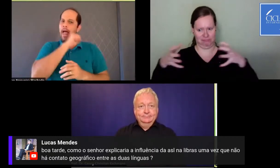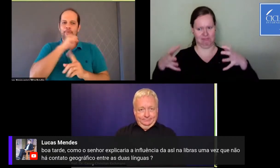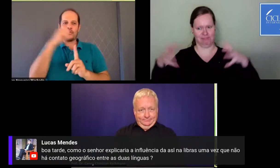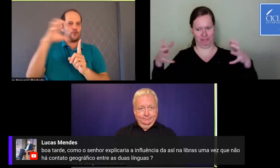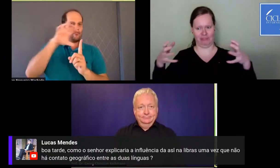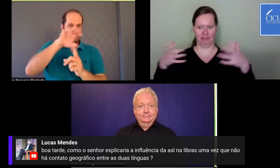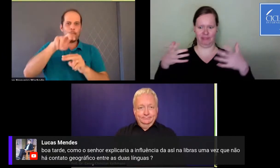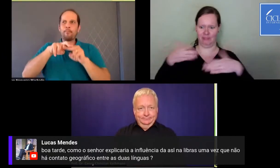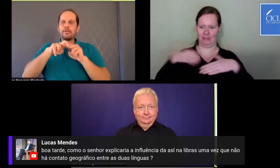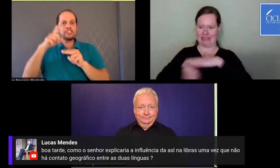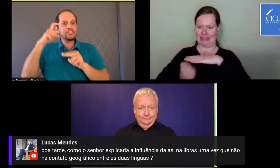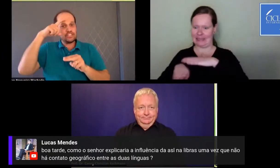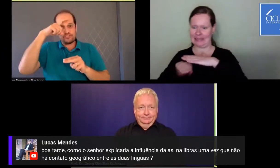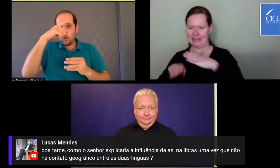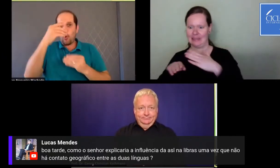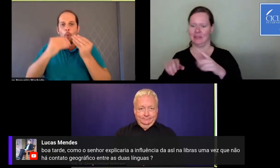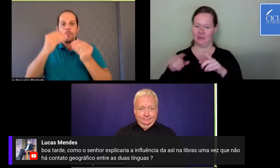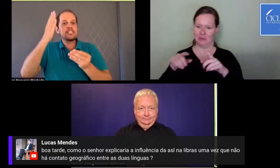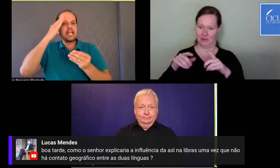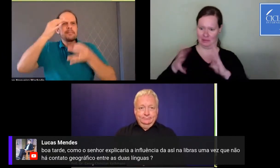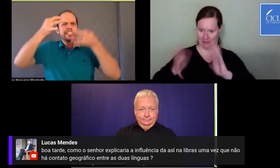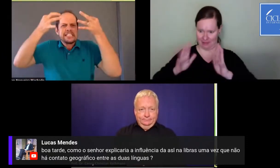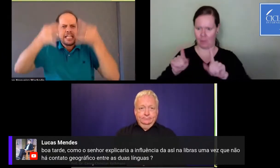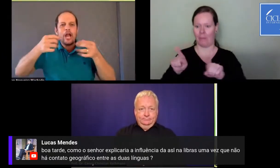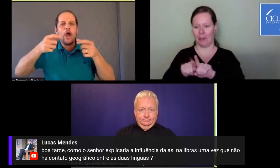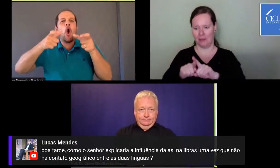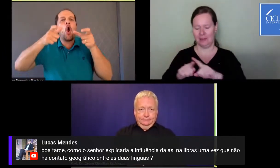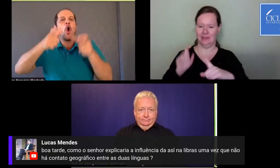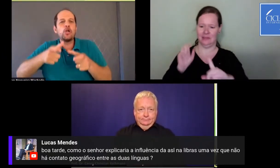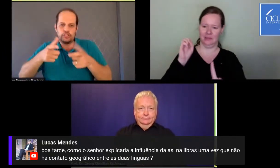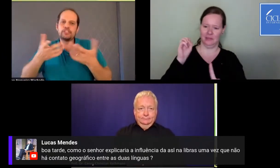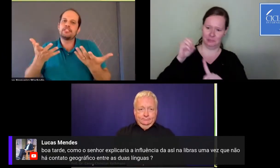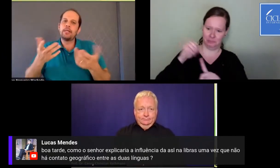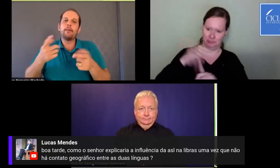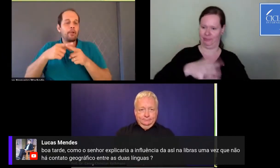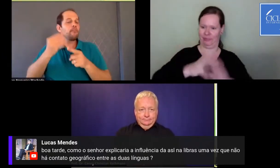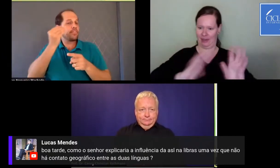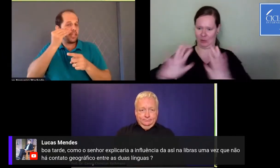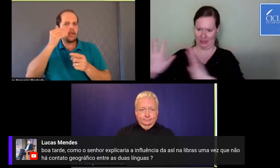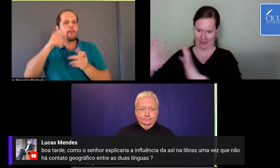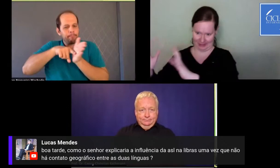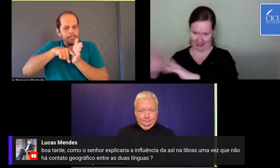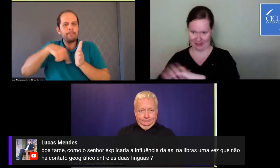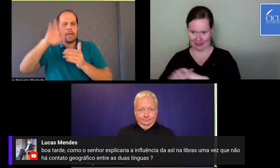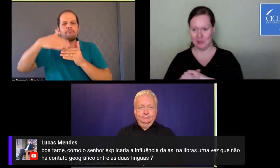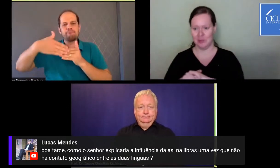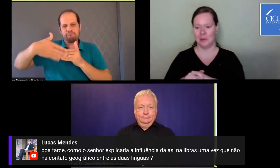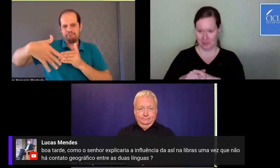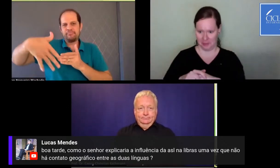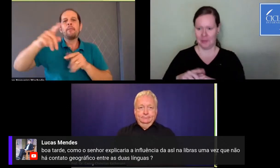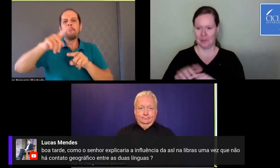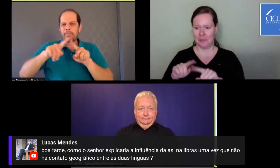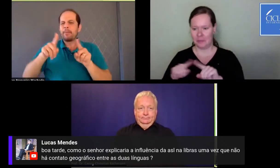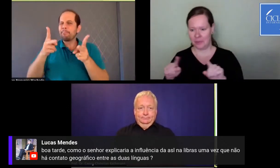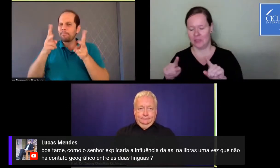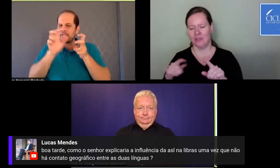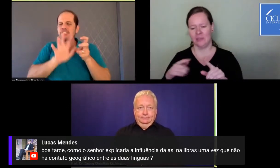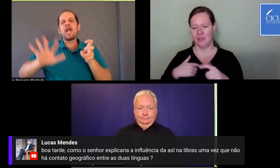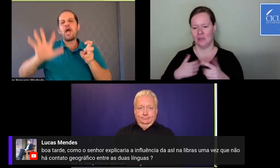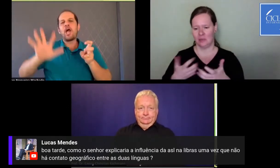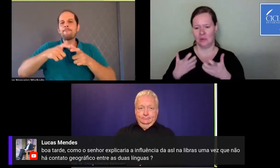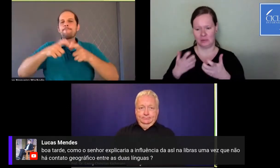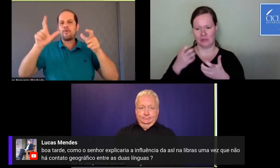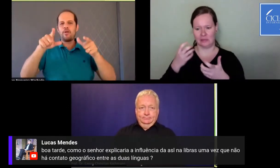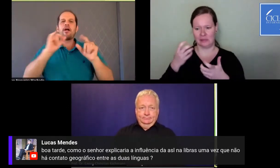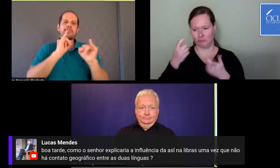Porque a tecnologia realmente causou um impacto significativo, né, nessas trocas, nessas relações. Então, é interessante da gente ter